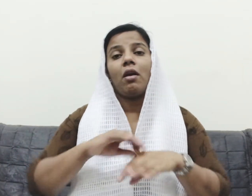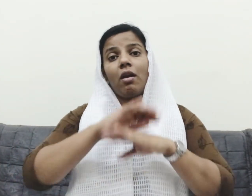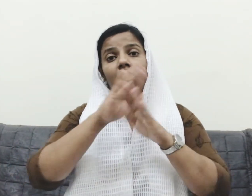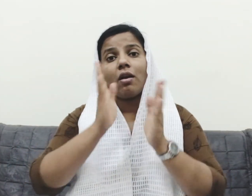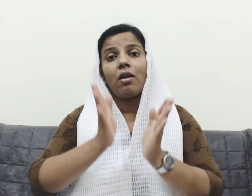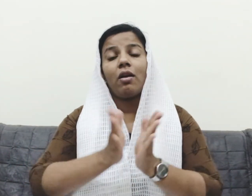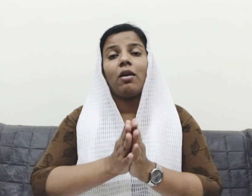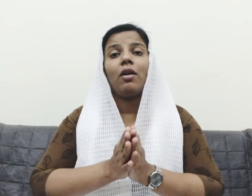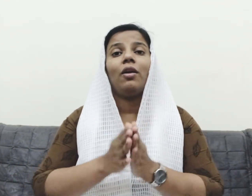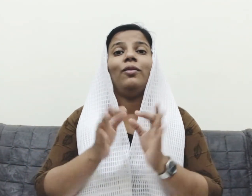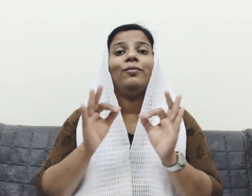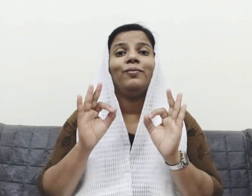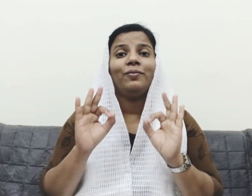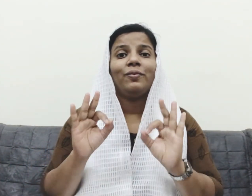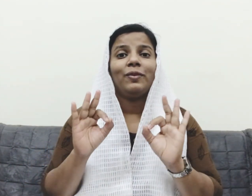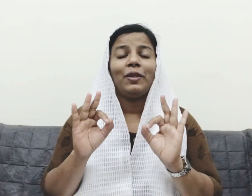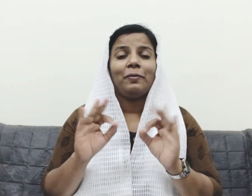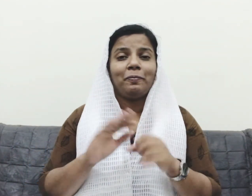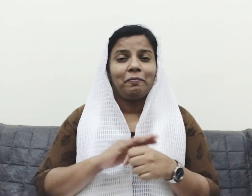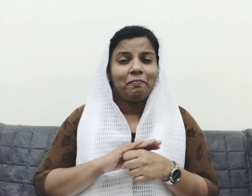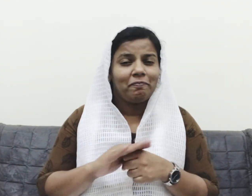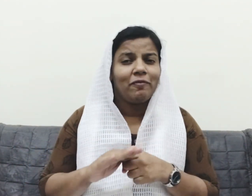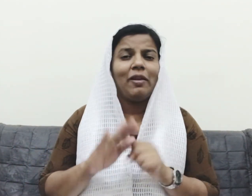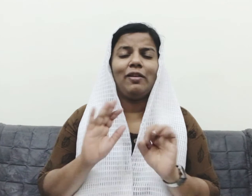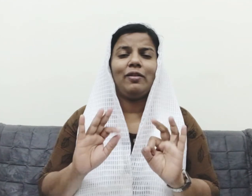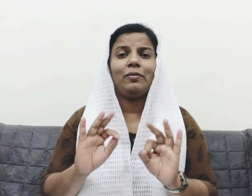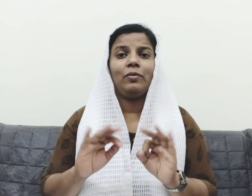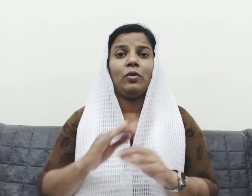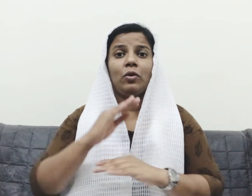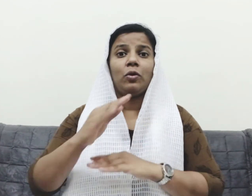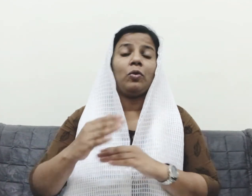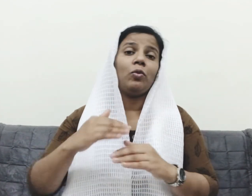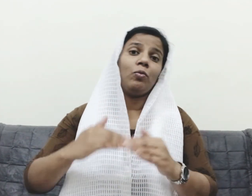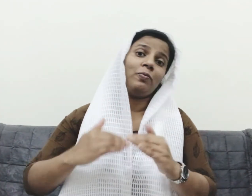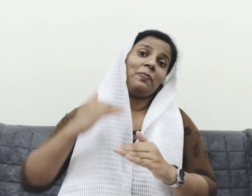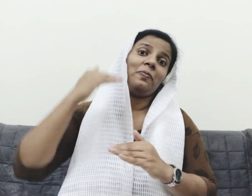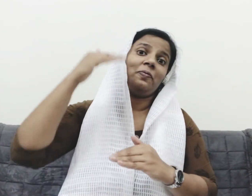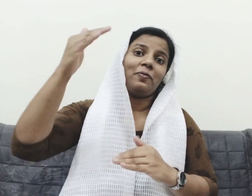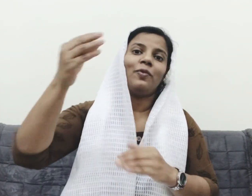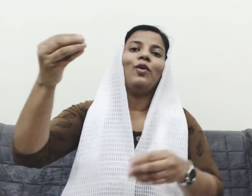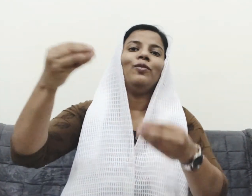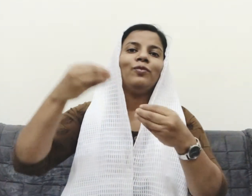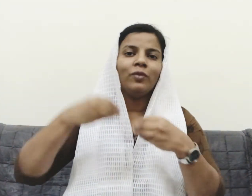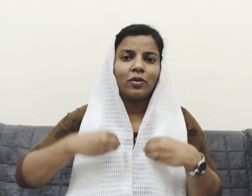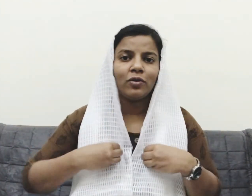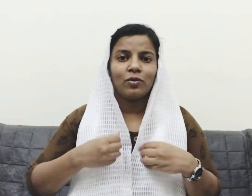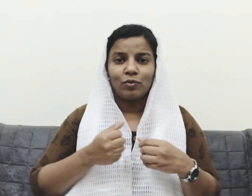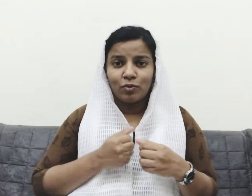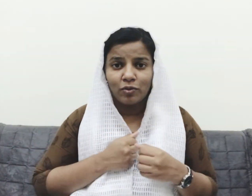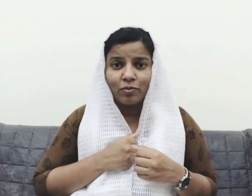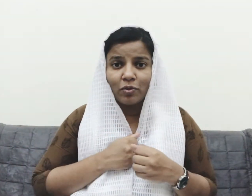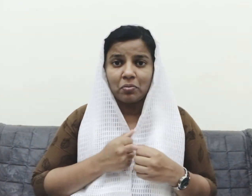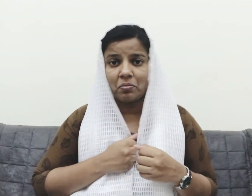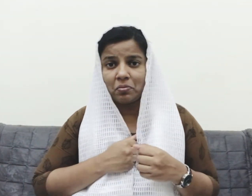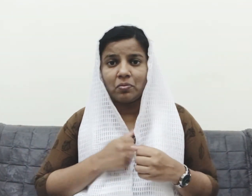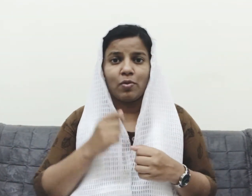നല്ലതും തികഞ്ഞതും ഉയരത്തിൽ നിന്നാണ് നമുക്ക് വരുന്നത്. ഒന്നും നമുക്ക് മാനുഷികമായി